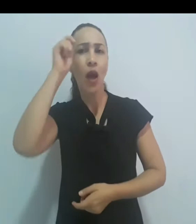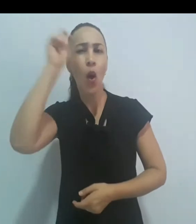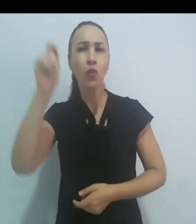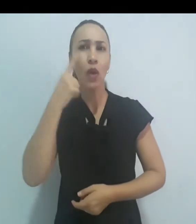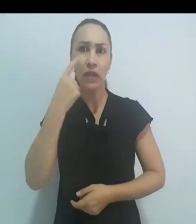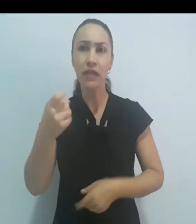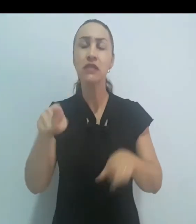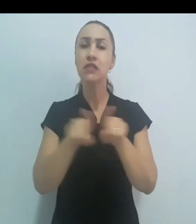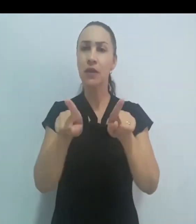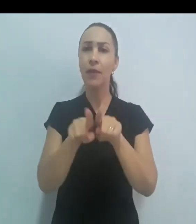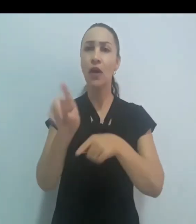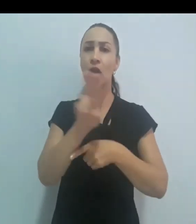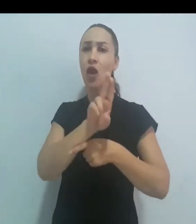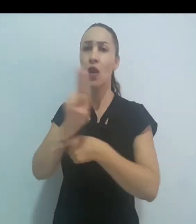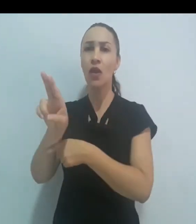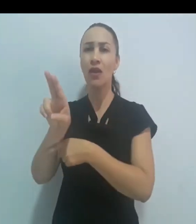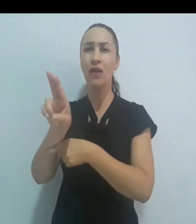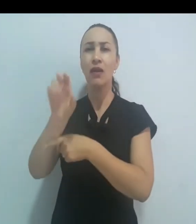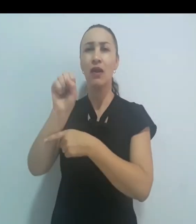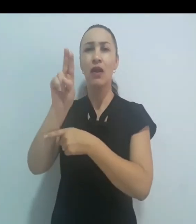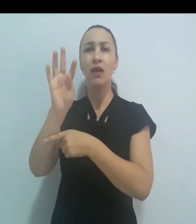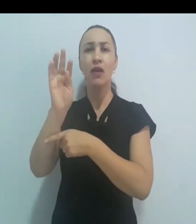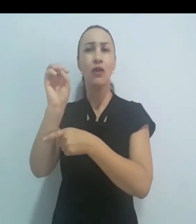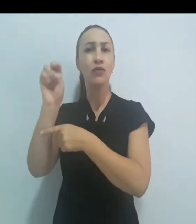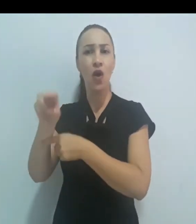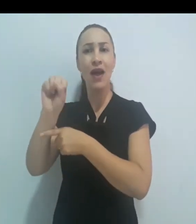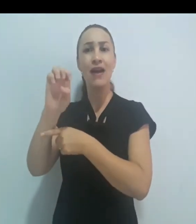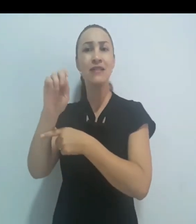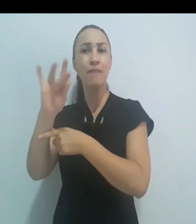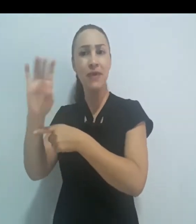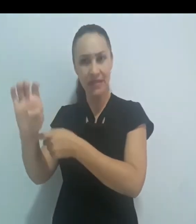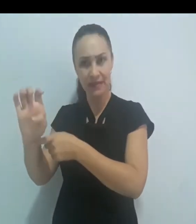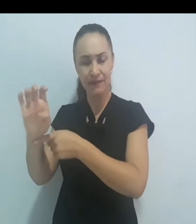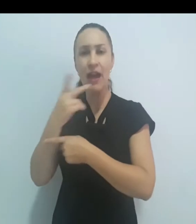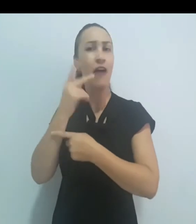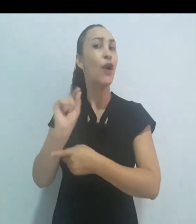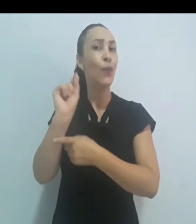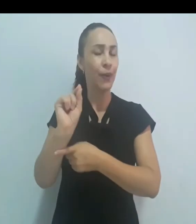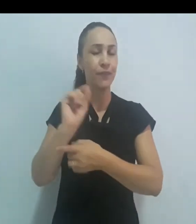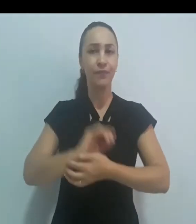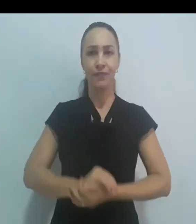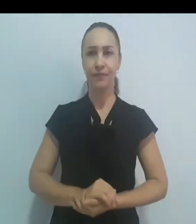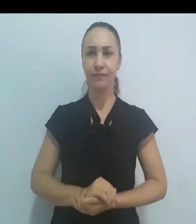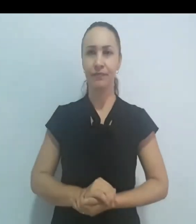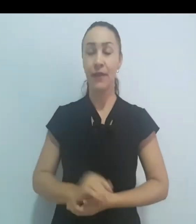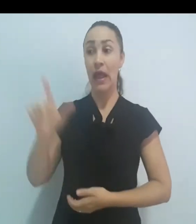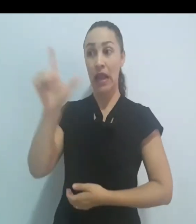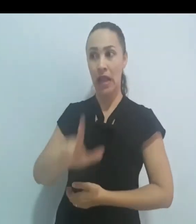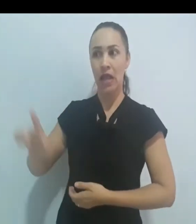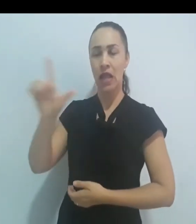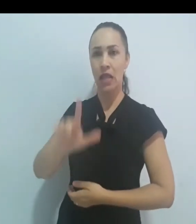bastante interessante chamada Rachel Sutton Spence, que ela vai dizer, olha, a